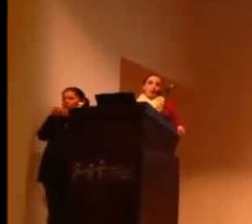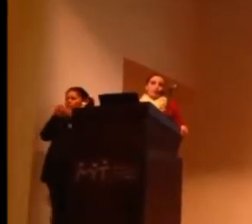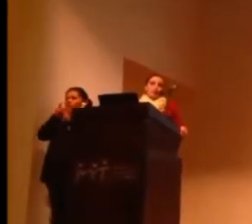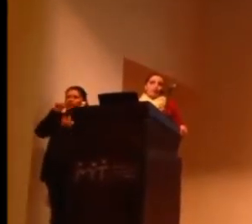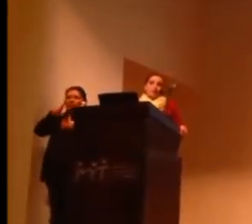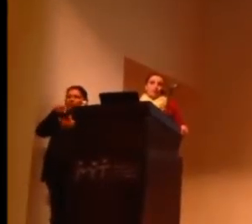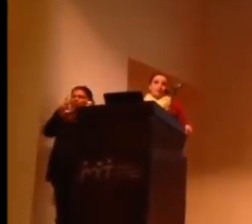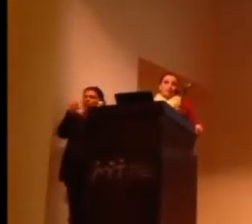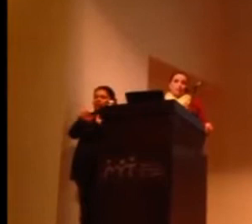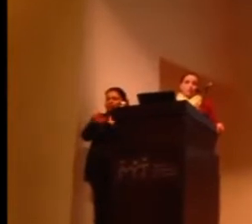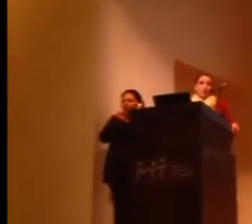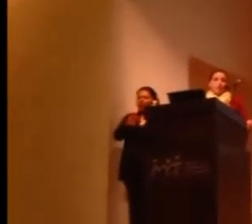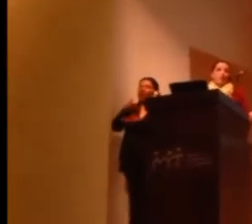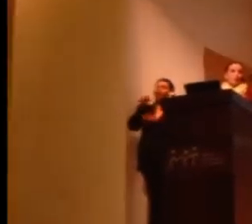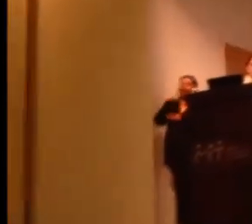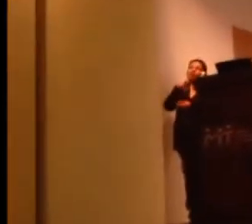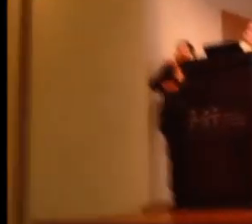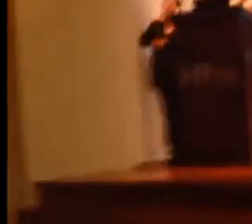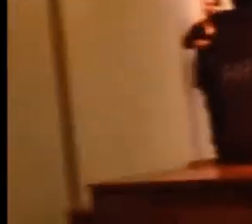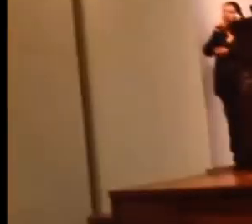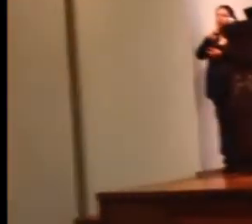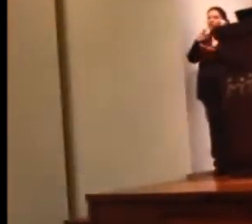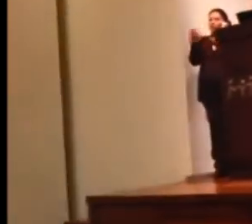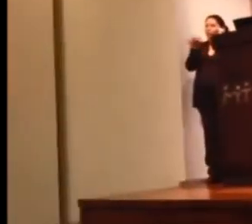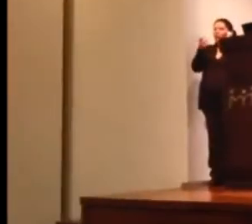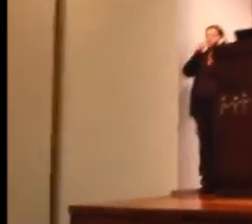siempre? La verdad.